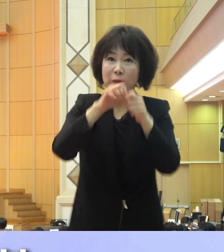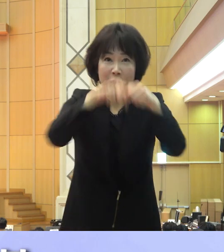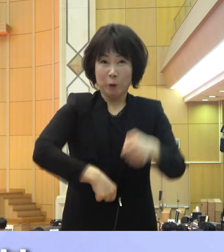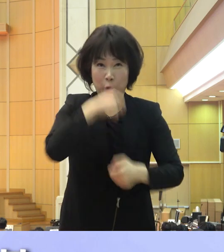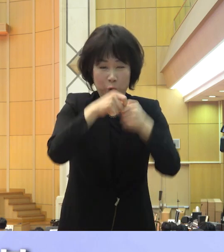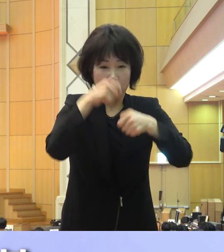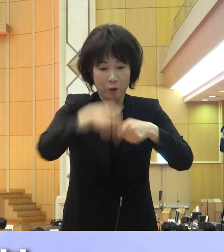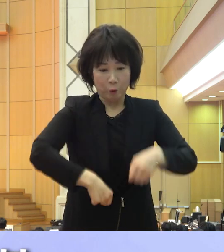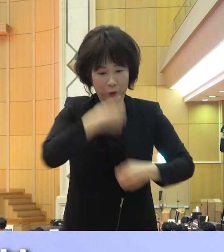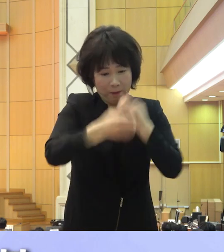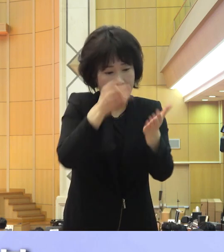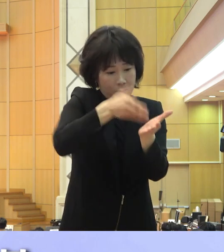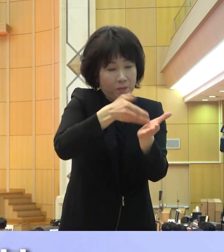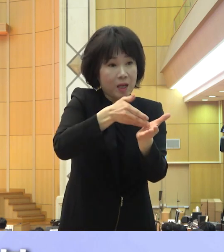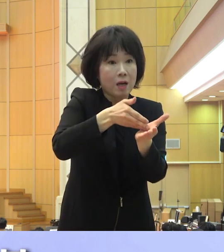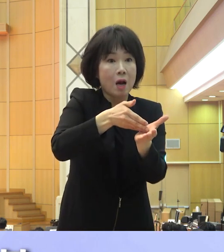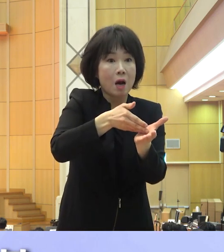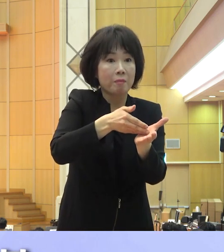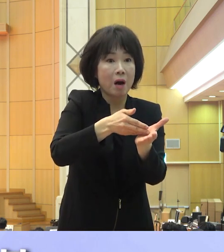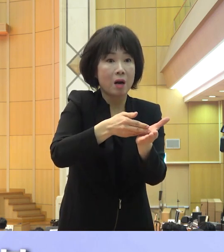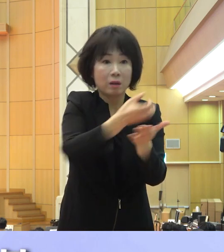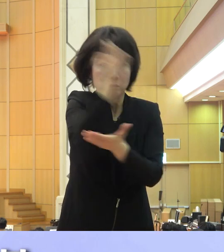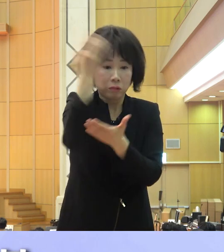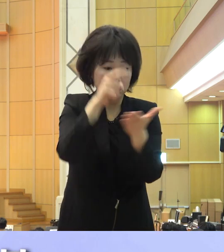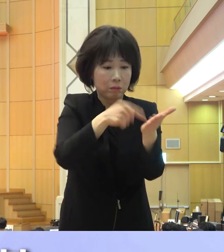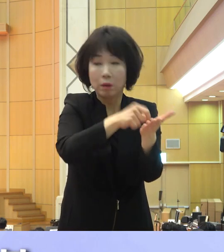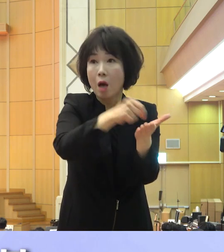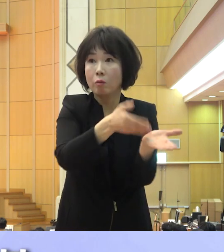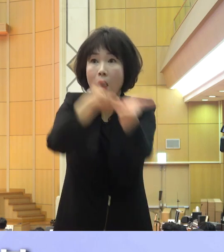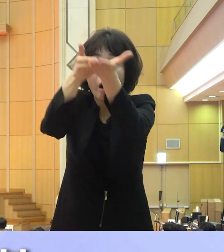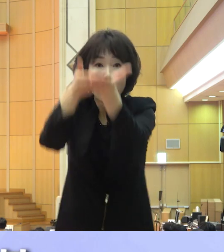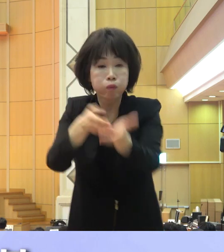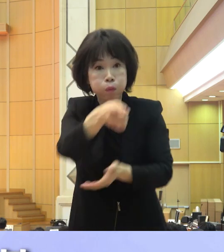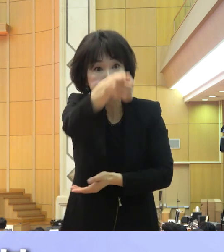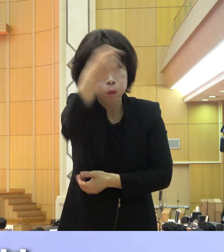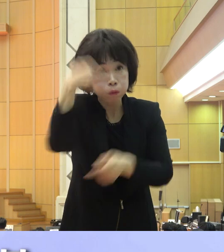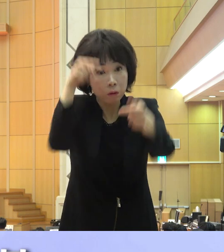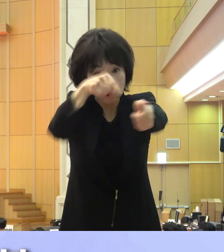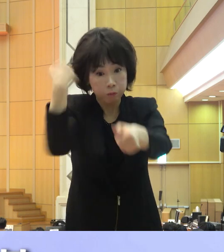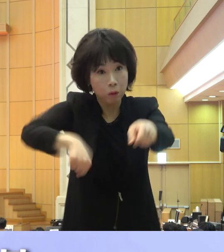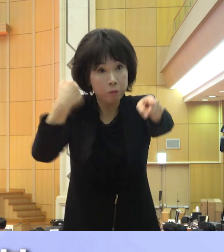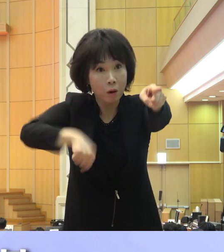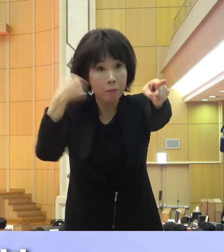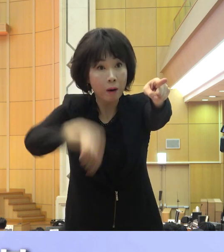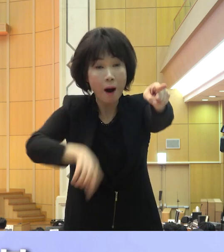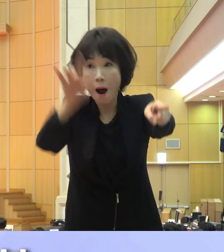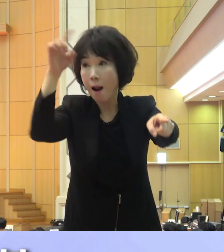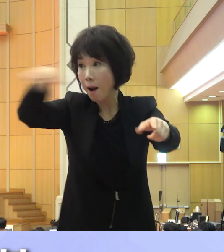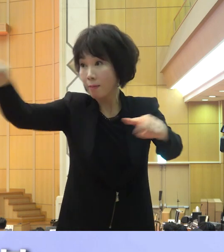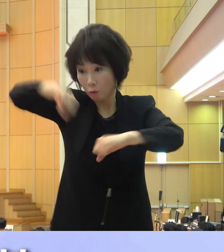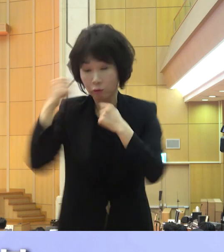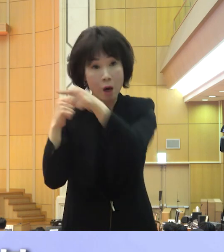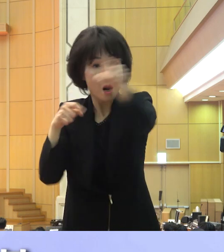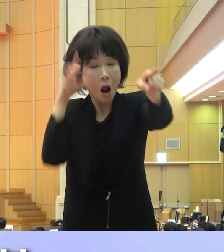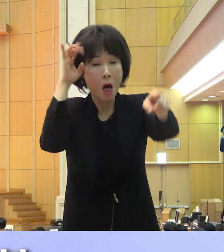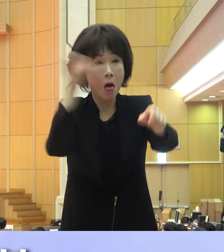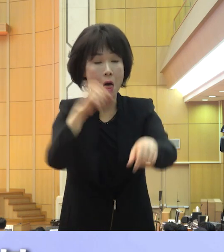여러 방면으로 제재는 하지만 안 되겠다. 그런 회사는 좀